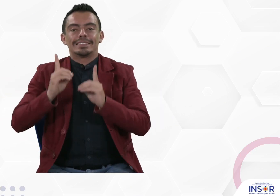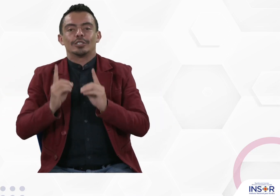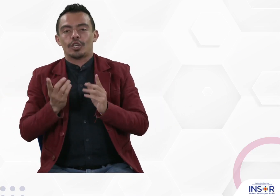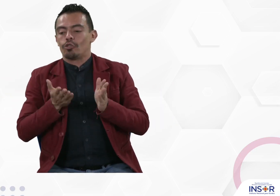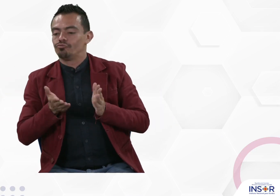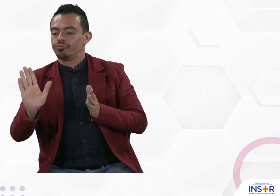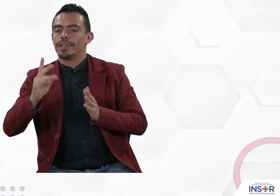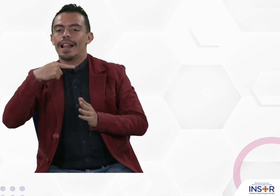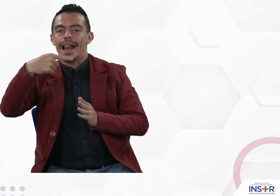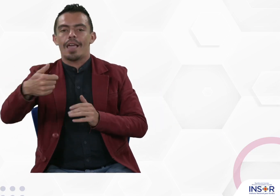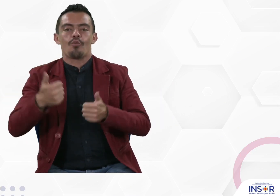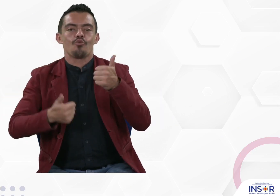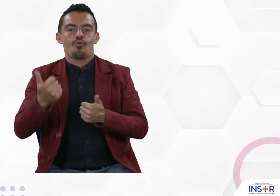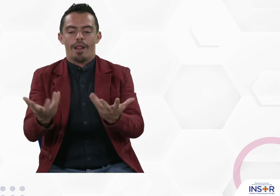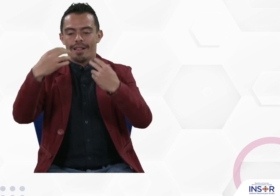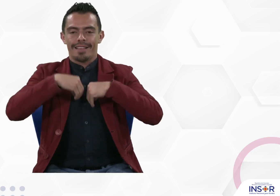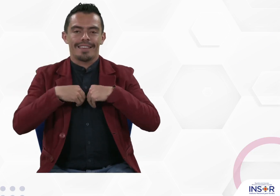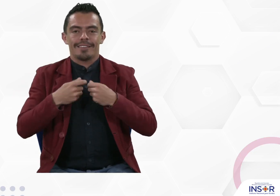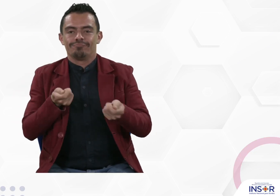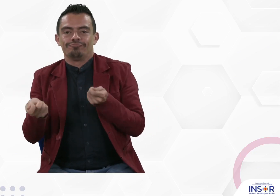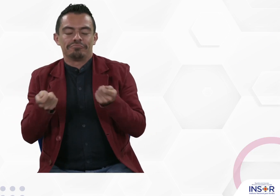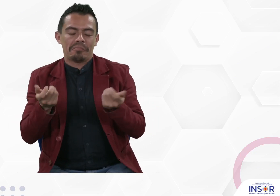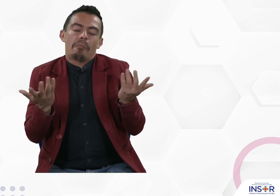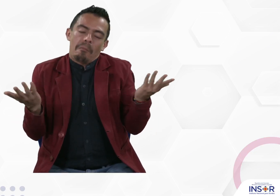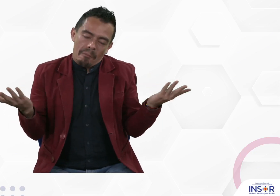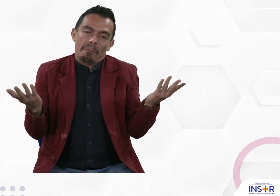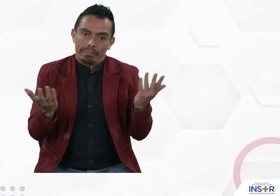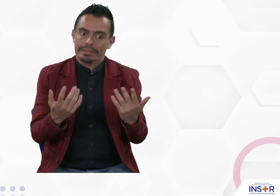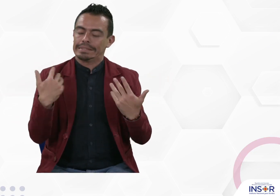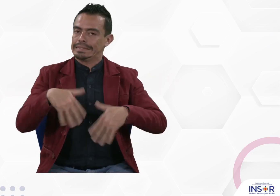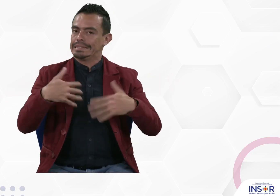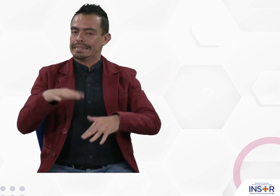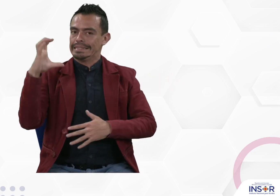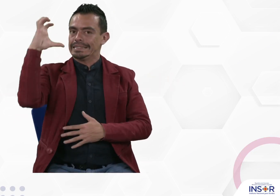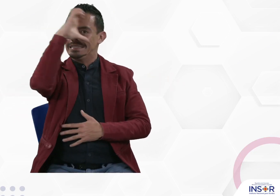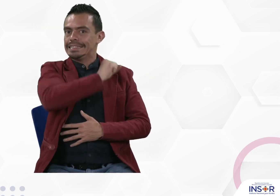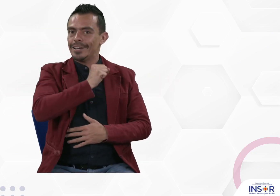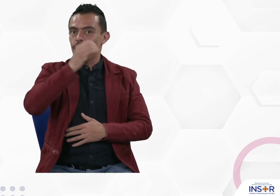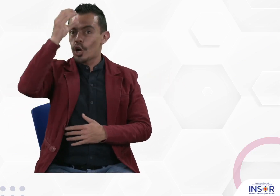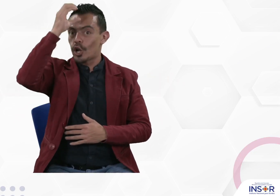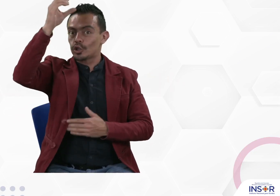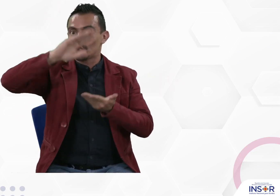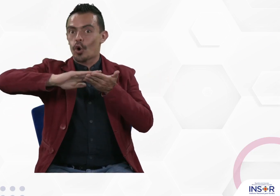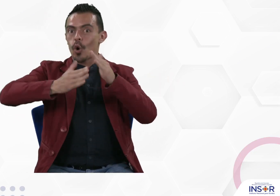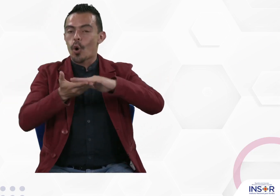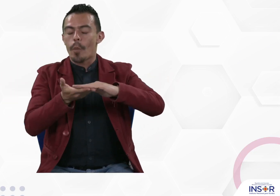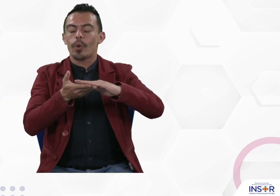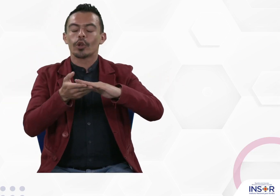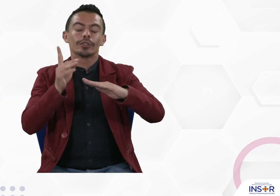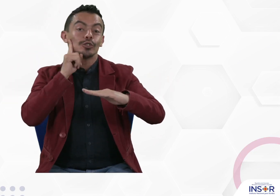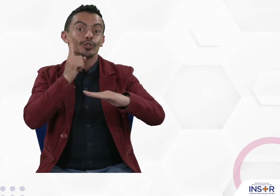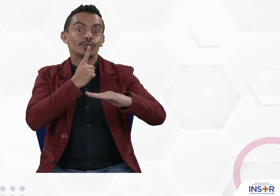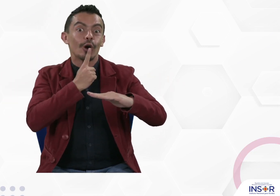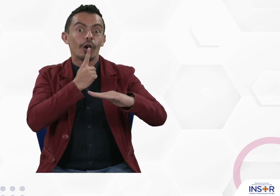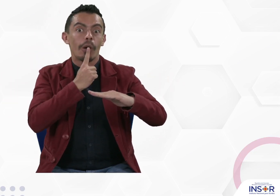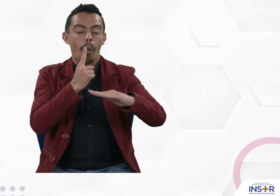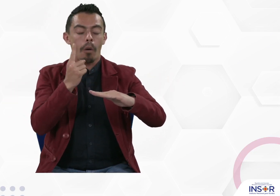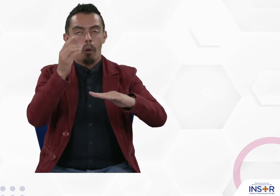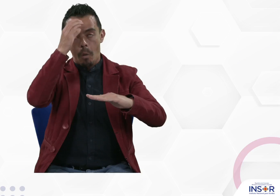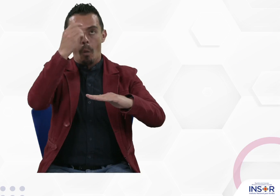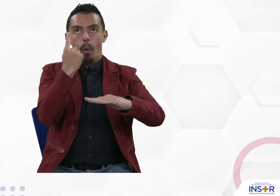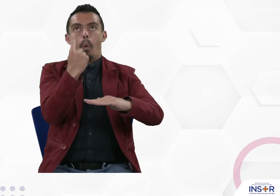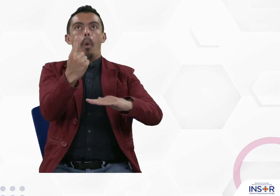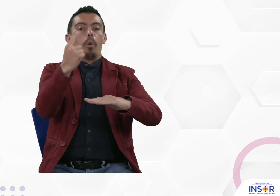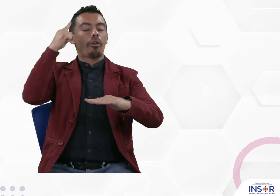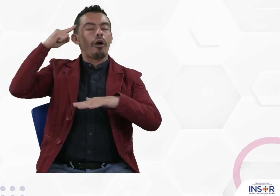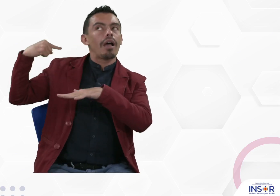que también, como nos mencionaba Anderson, puede haber una dualidad en esa participación en dos mundos. Entonces, ese concepto de